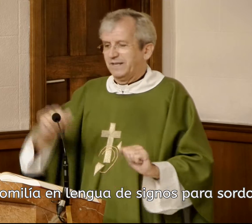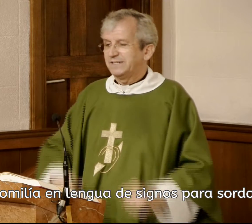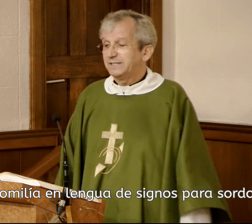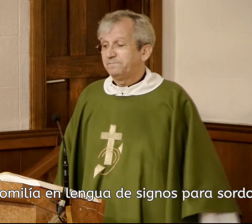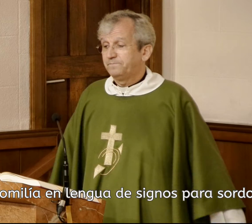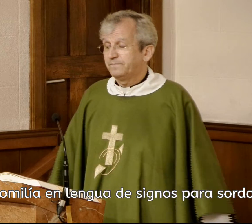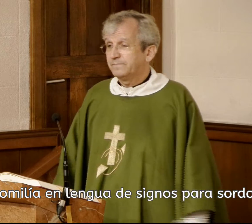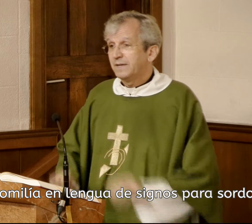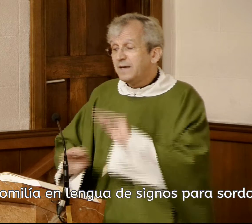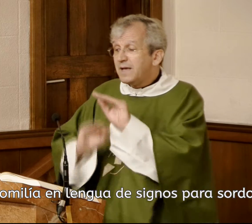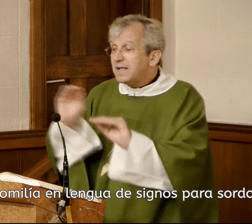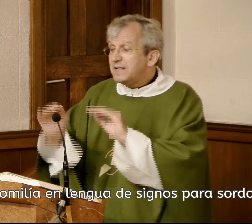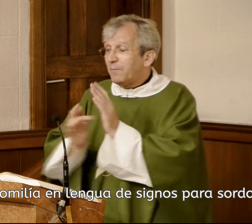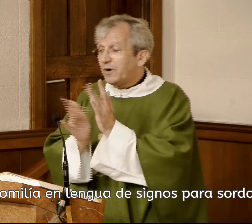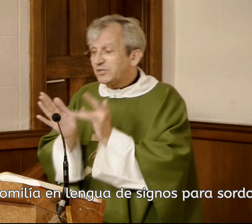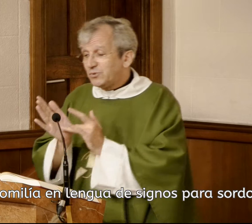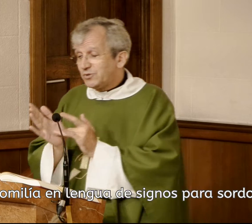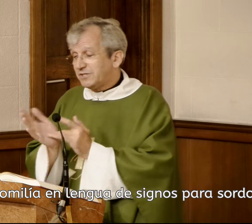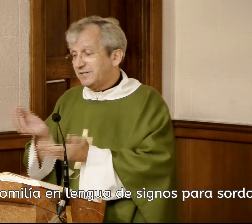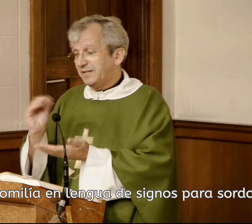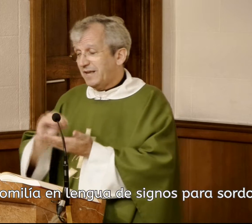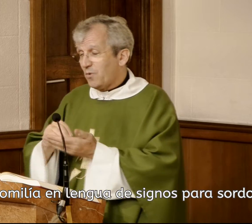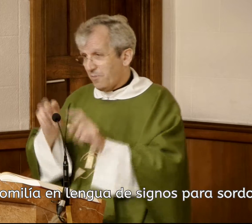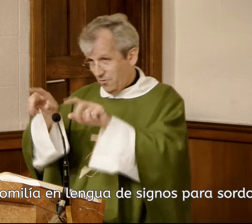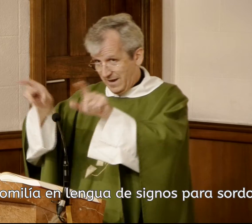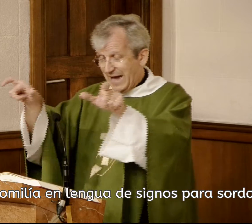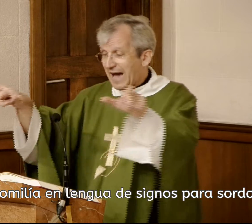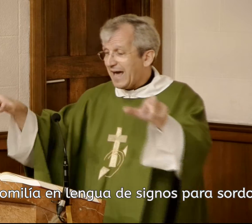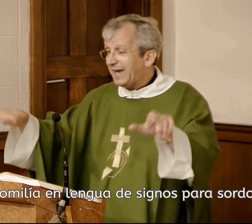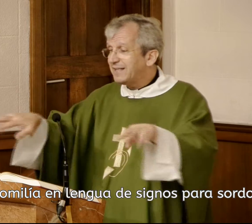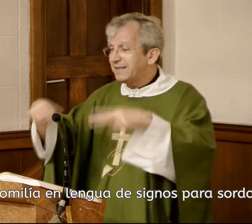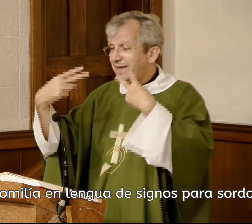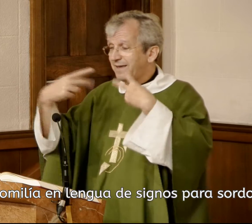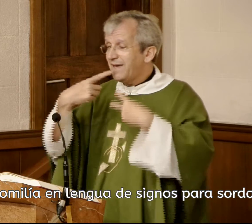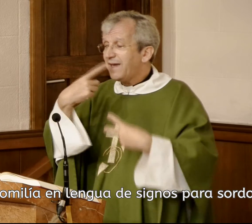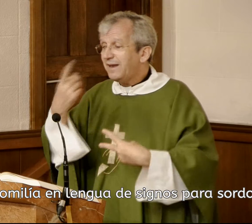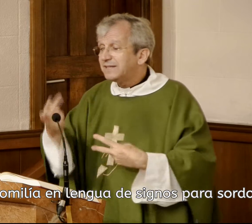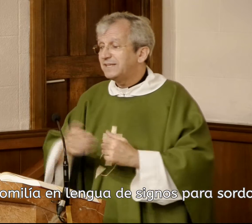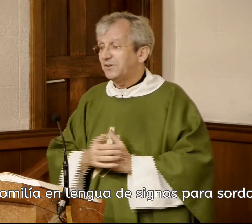hombres. Llamó Jesús de nuevo a la gente y les dijo,